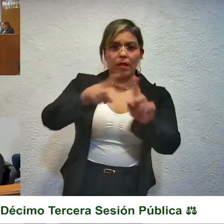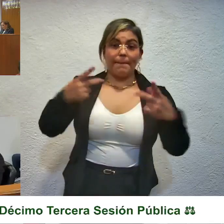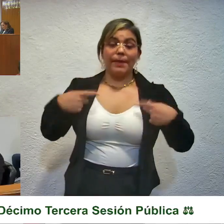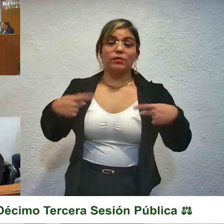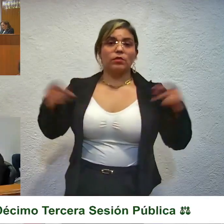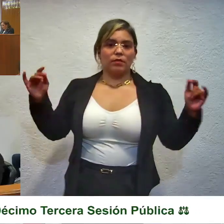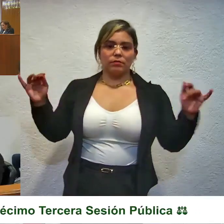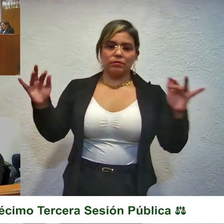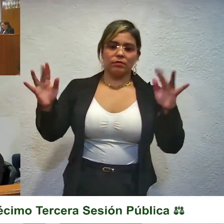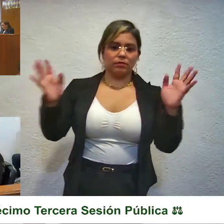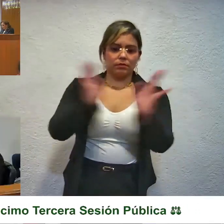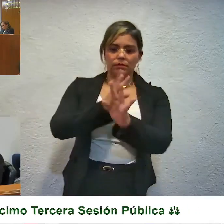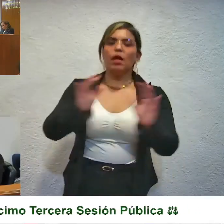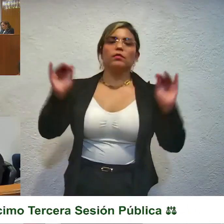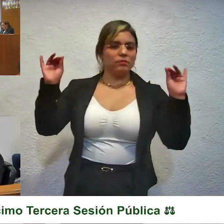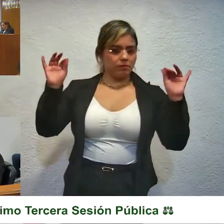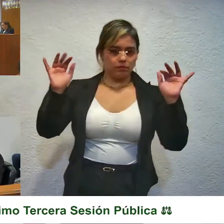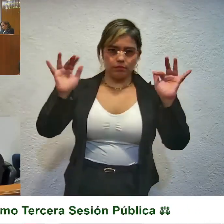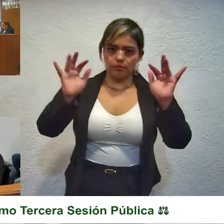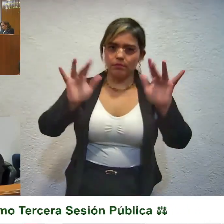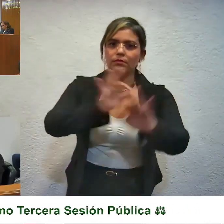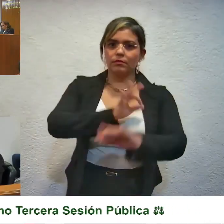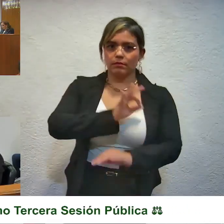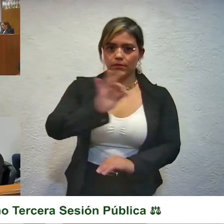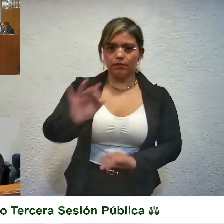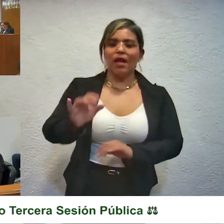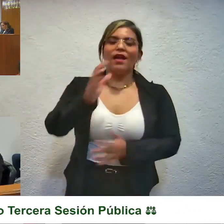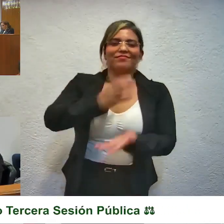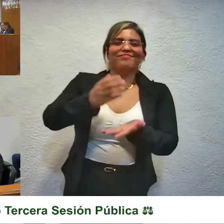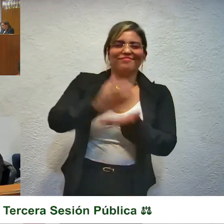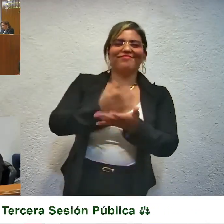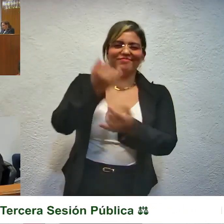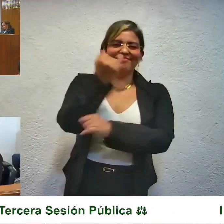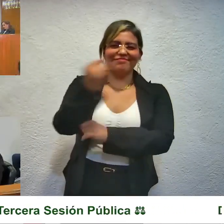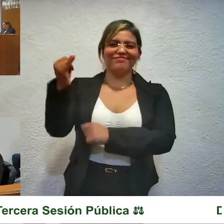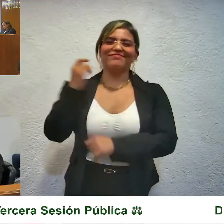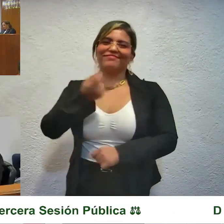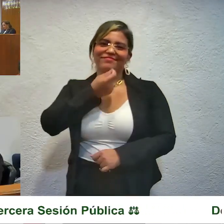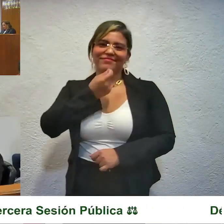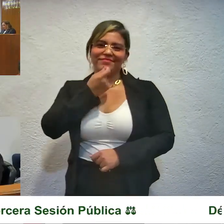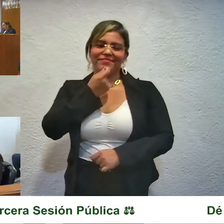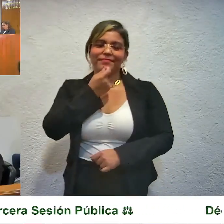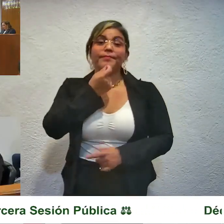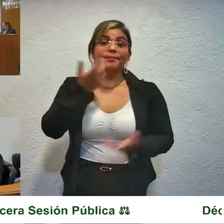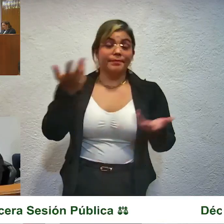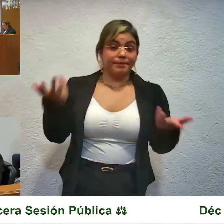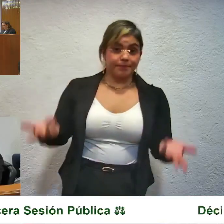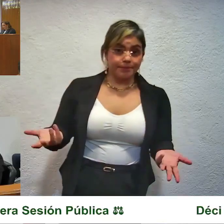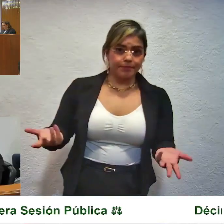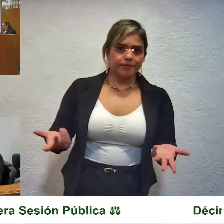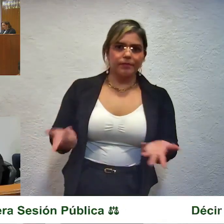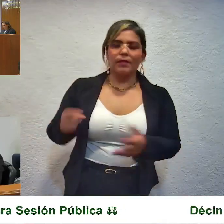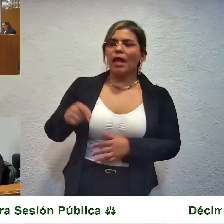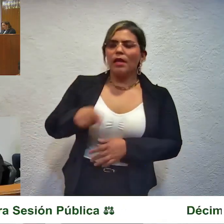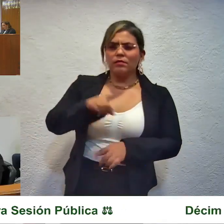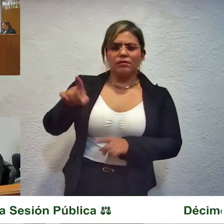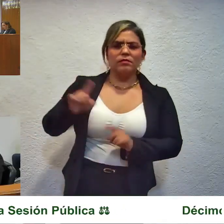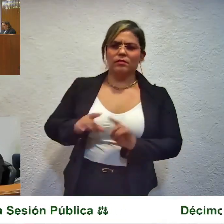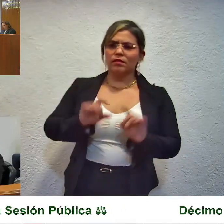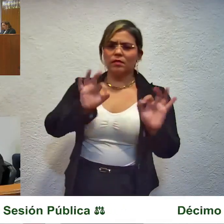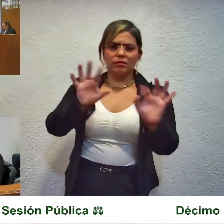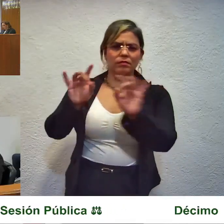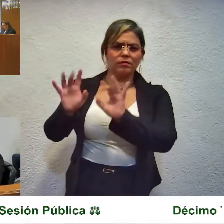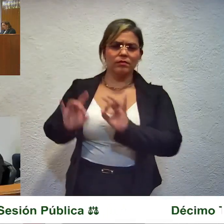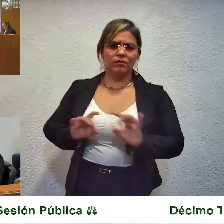circulación dentro del ámbito territorial de la colonia Jardín de Niños, sin que ello fuese un obstáculo para utilizar otros medios a su alcance